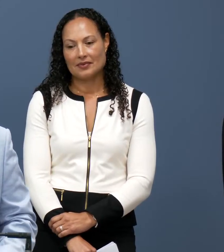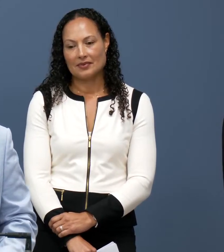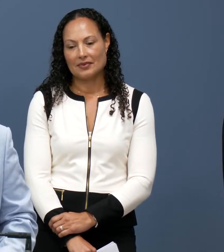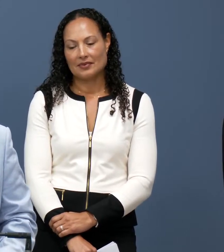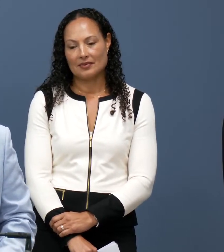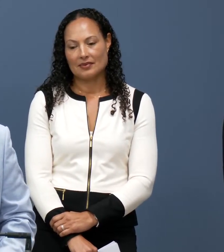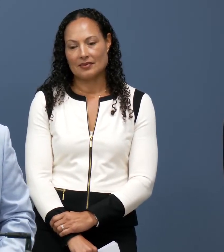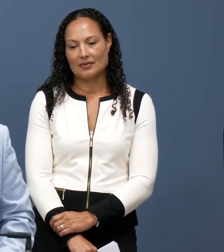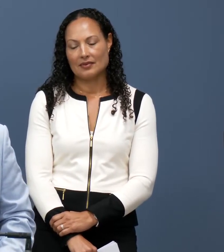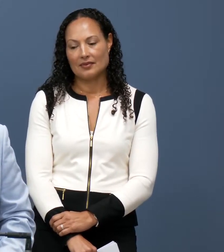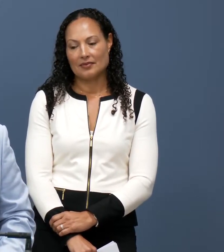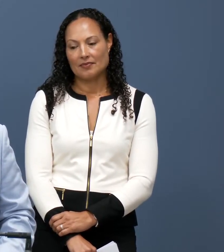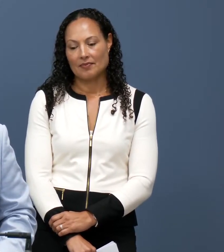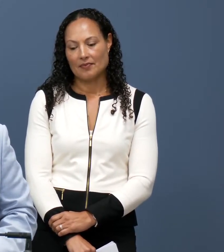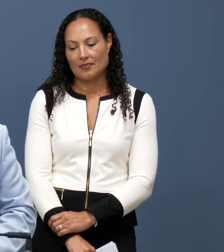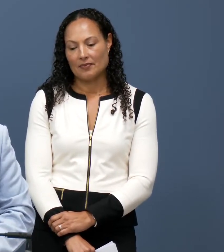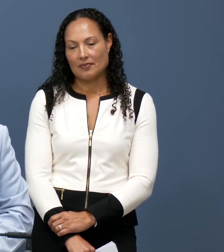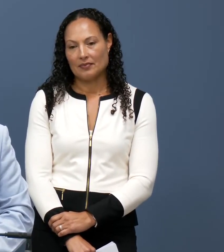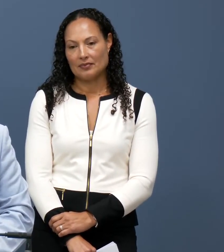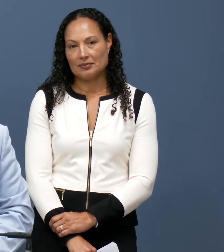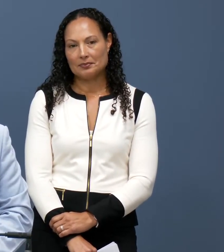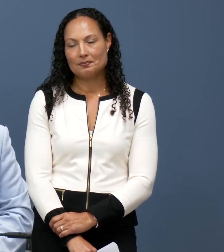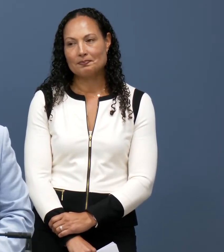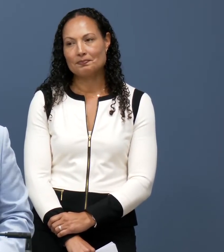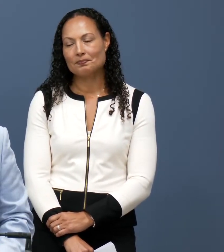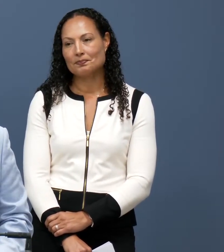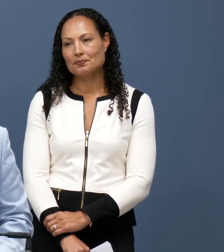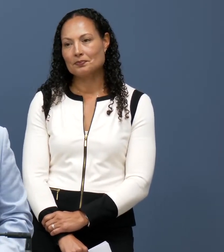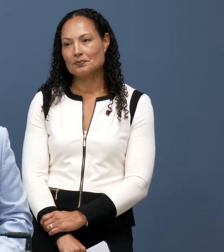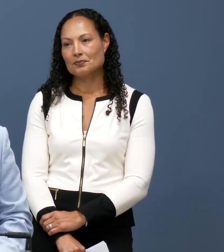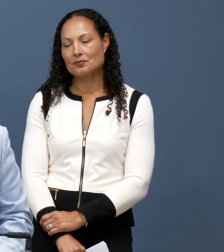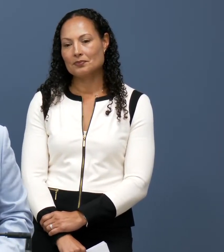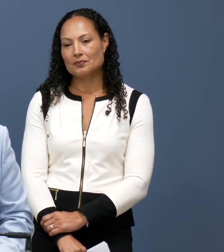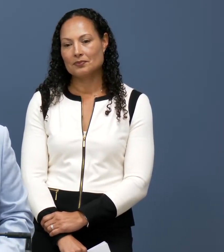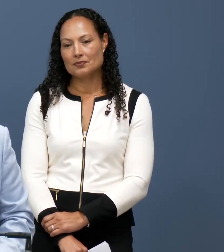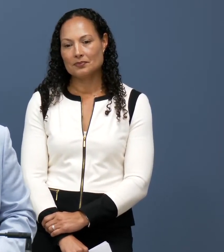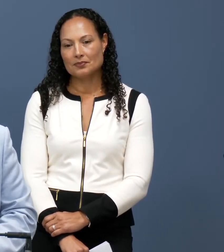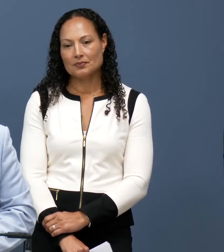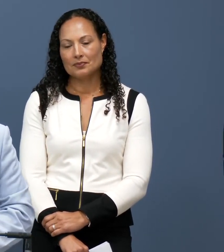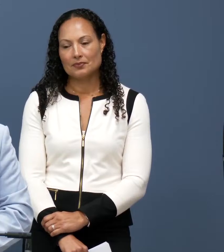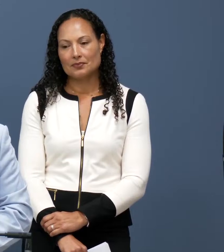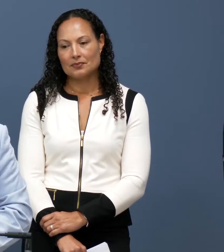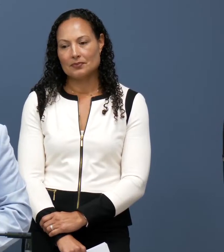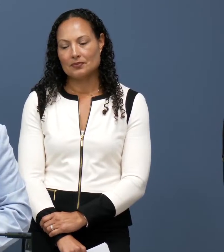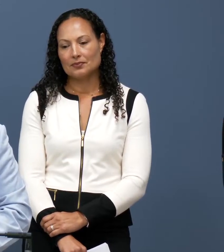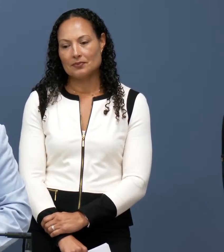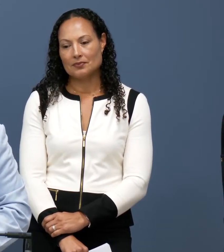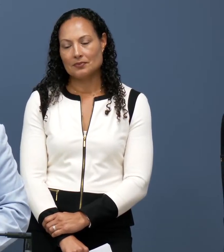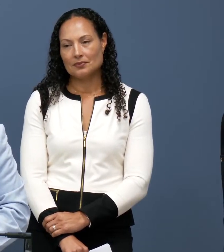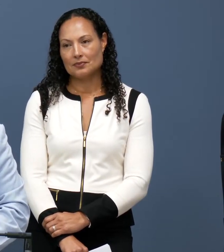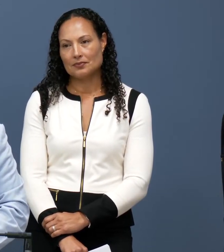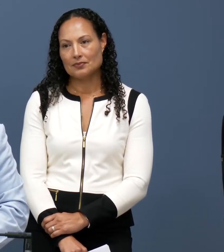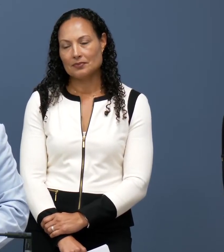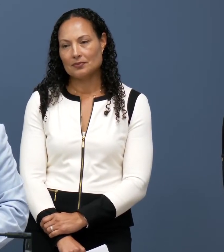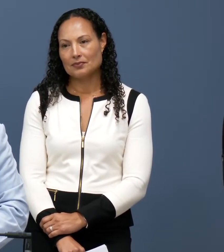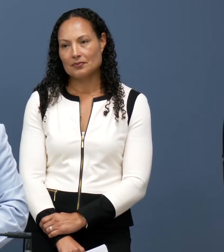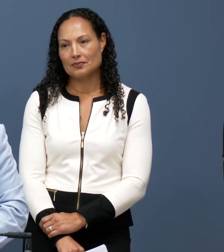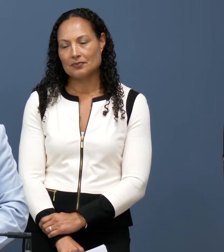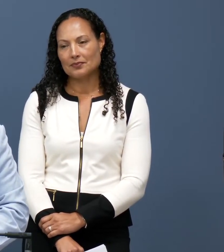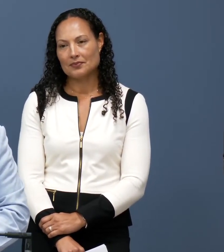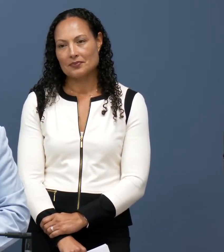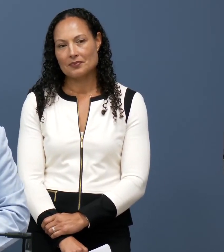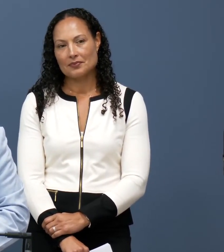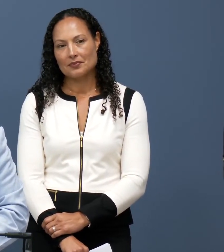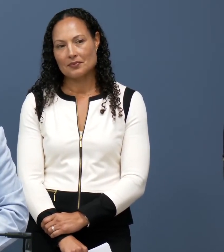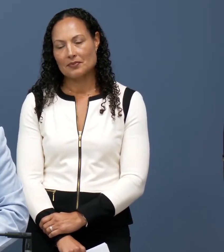ពលរដ្ឋហើយក៏មានអនុប្រធានគ្រប់គ្រងទីក្រុងឡុងប៊ិចរបស់យើងគឺអ្នកស្រី Teresa Chandler ផងដែរដោយបងប្អូនបានជ្រាបស្រាប់ទៅហើយកាលពីខែមករា